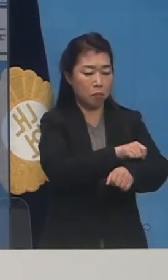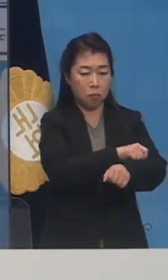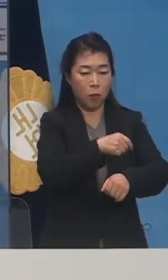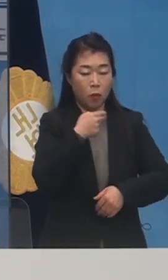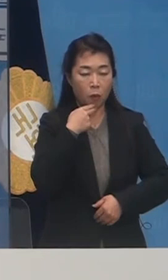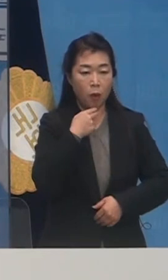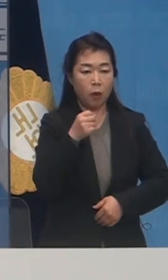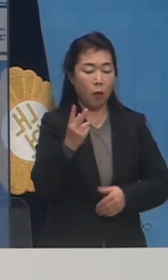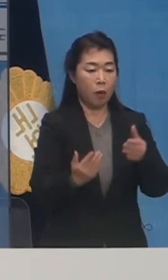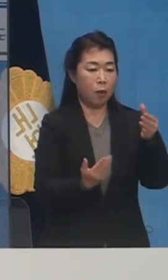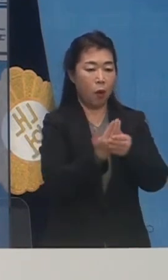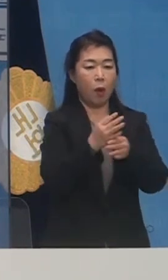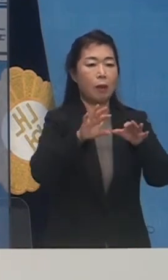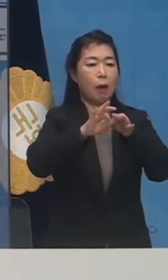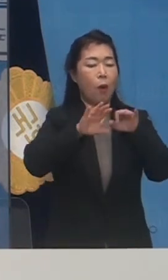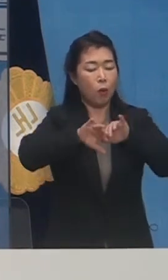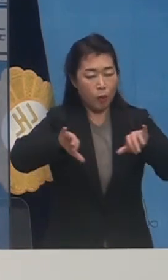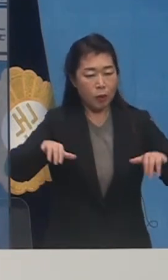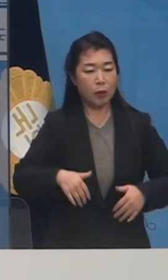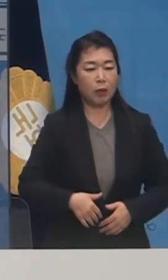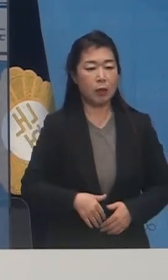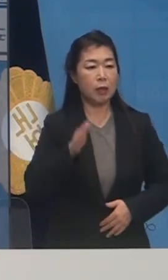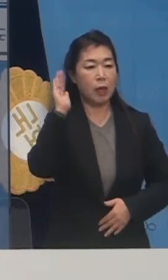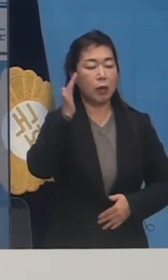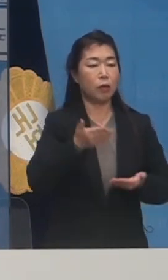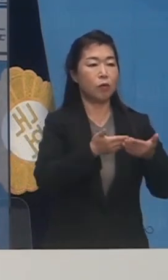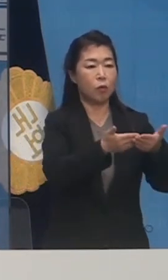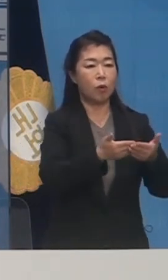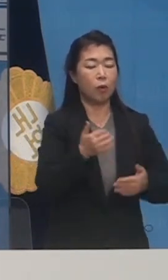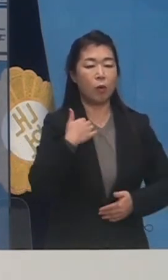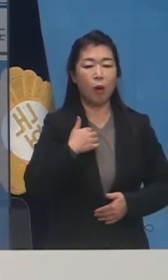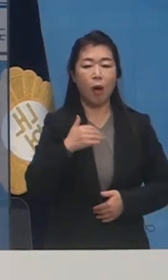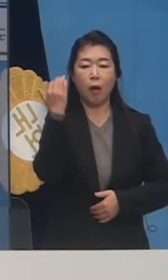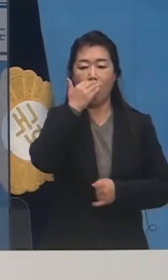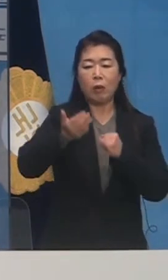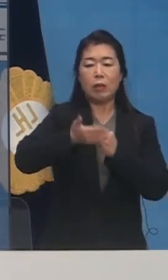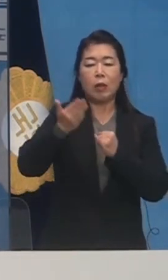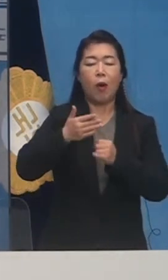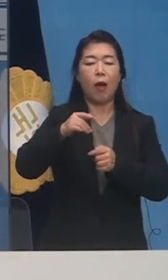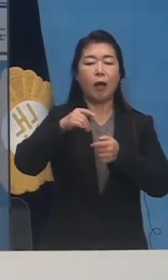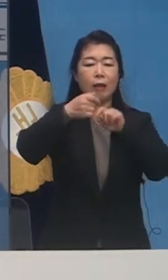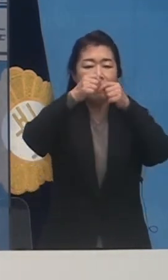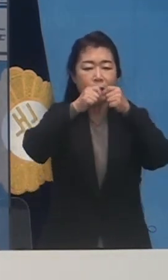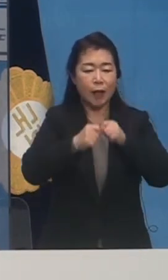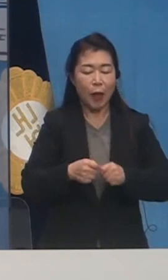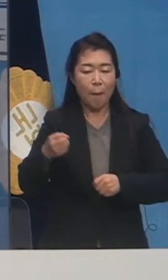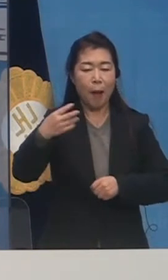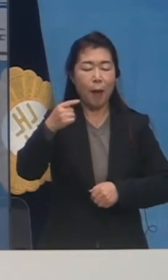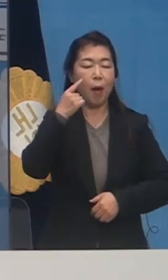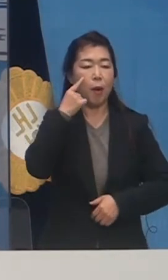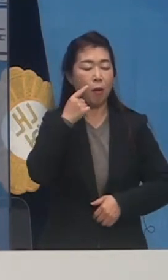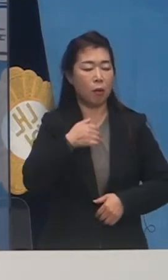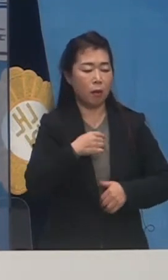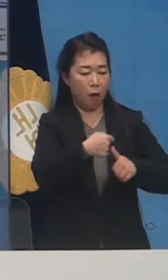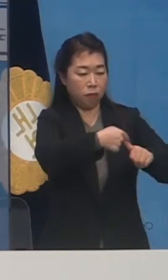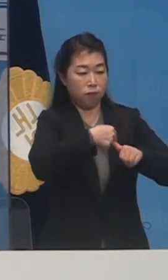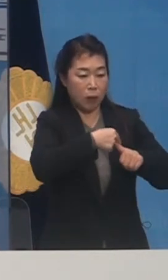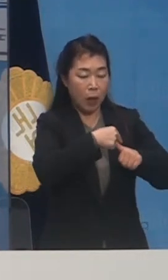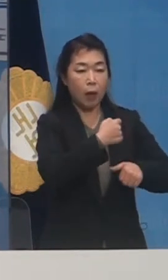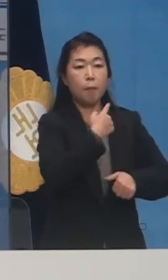질문을 반복하고 행위 장면을 상세하게 묘사해보라며 몇 번씩